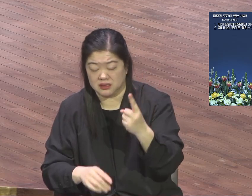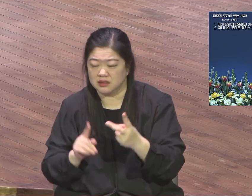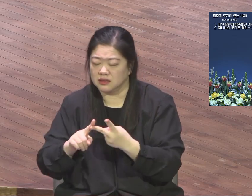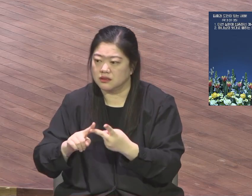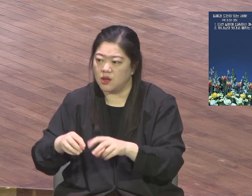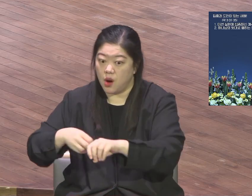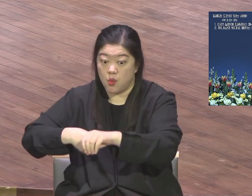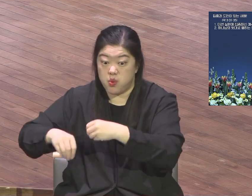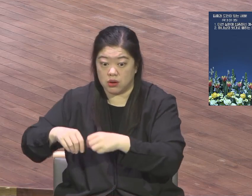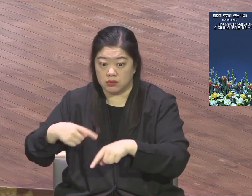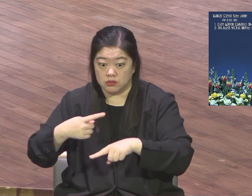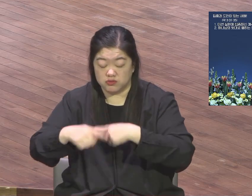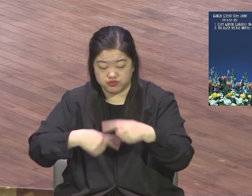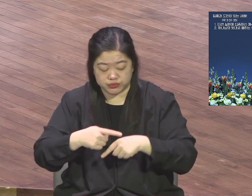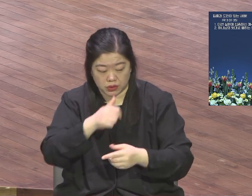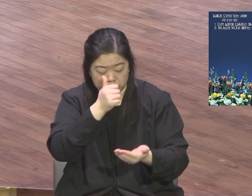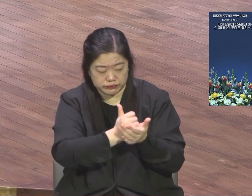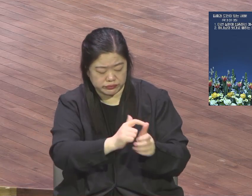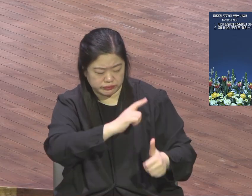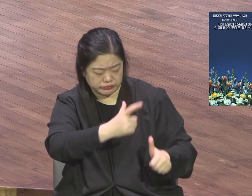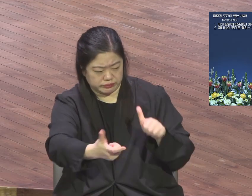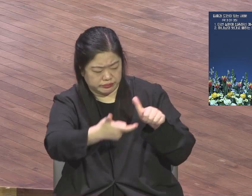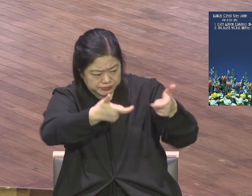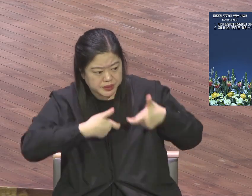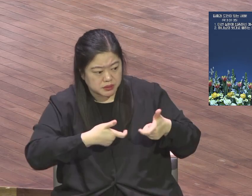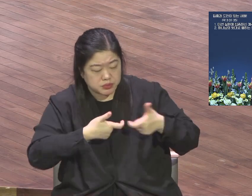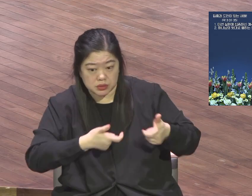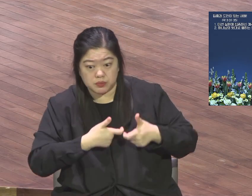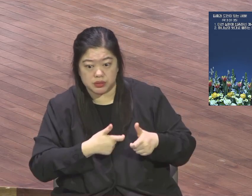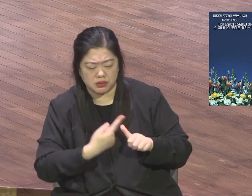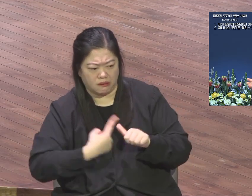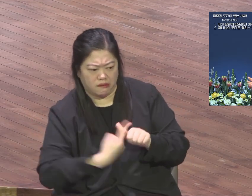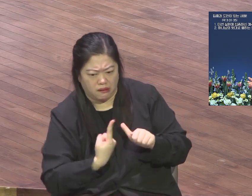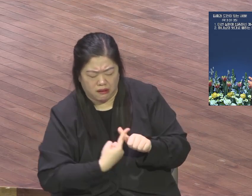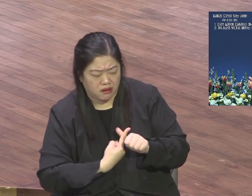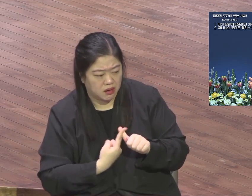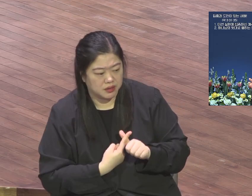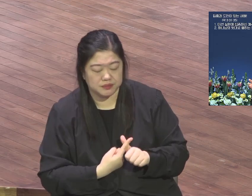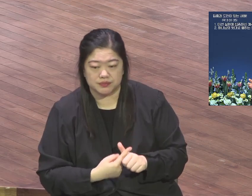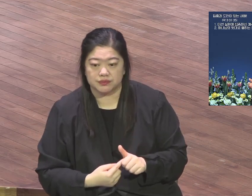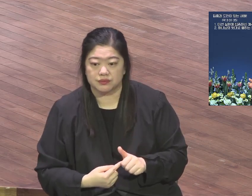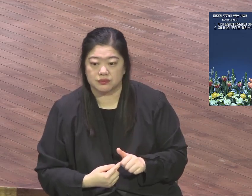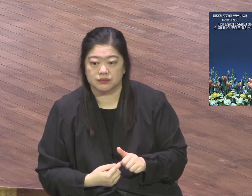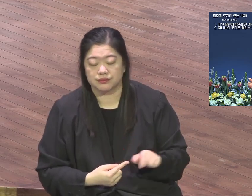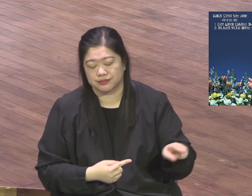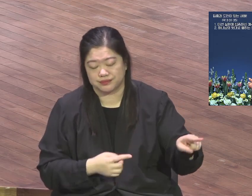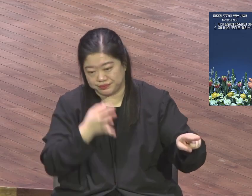3.1조 구성에서 복음 전도하는데 그거 하는 것을 가지고 비방해요. 조롱해요.